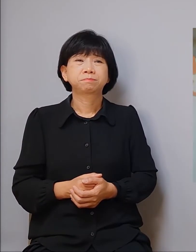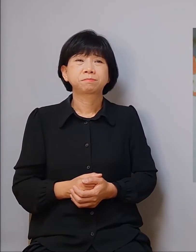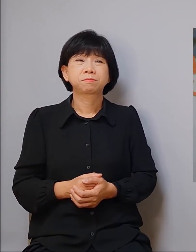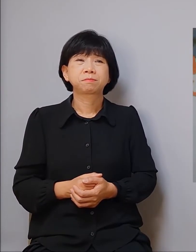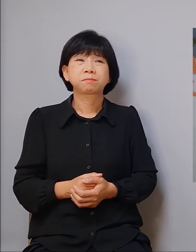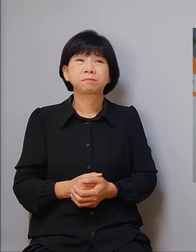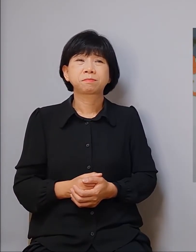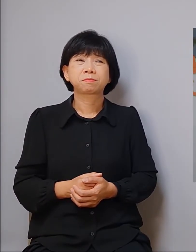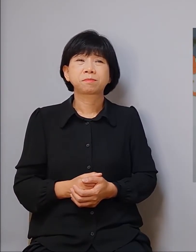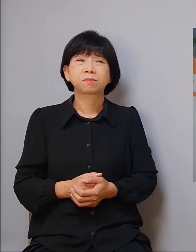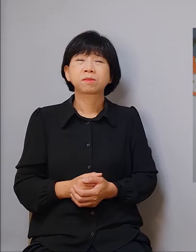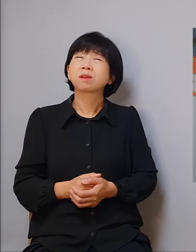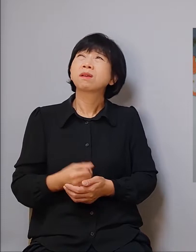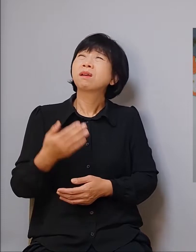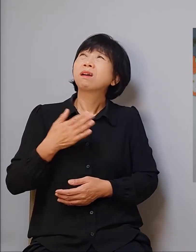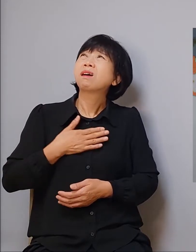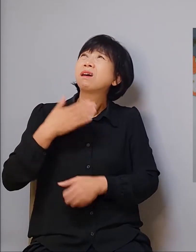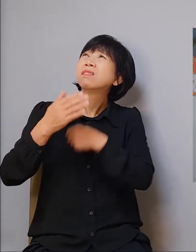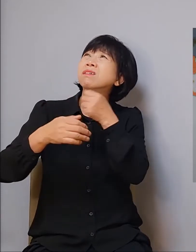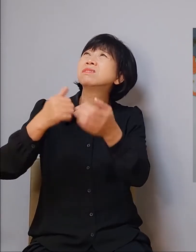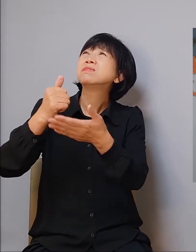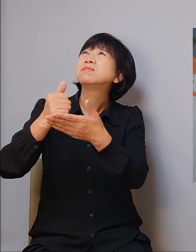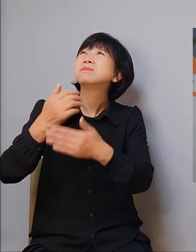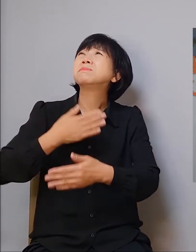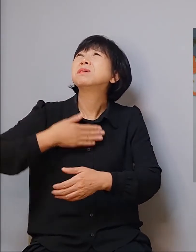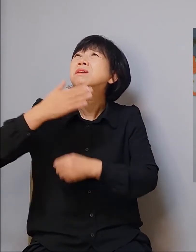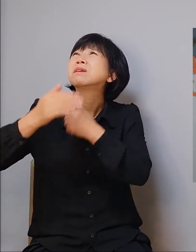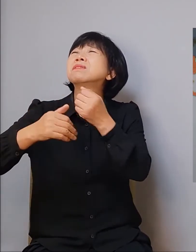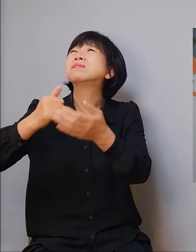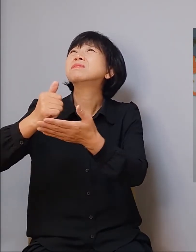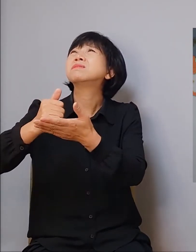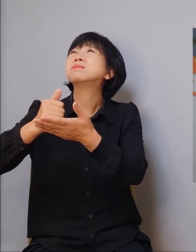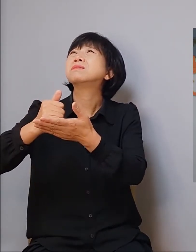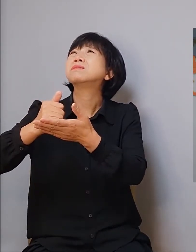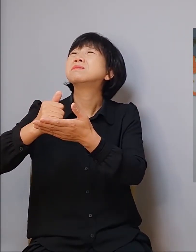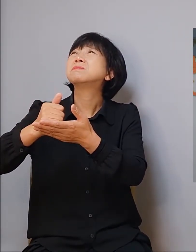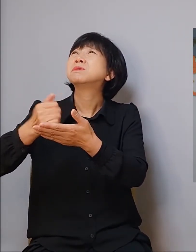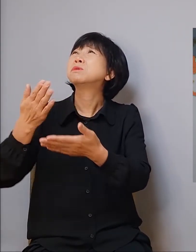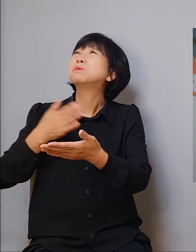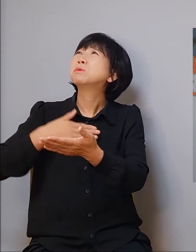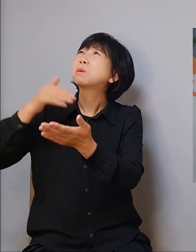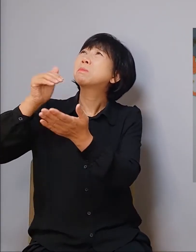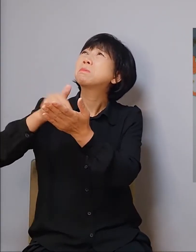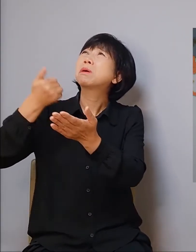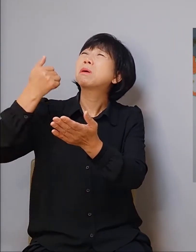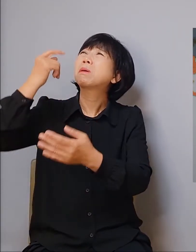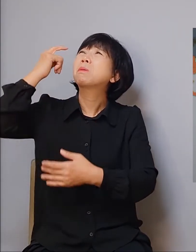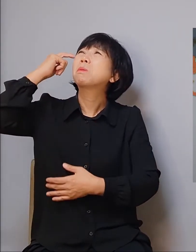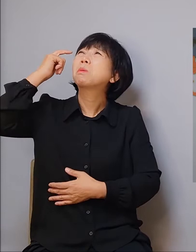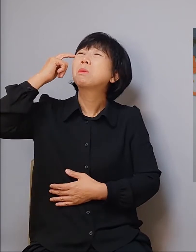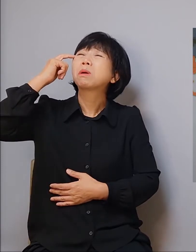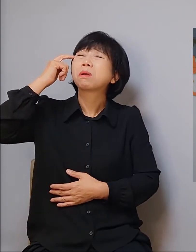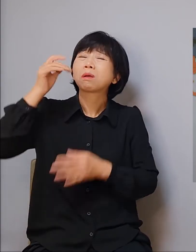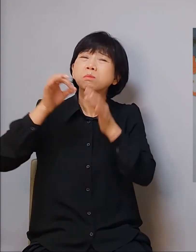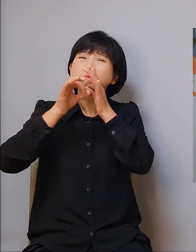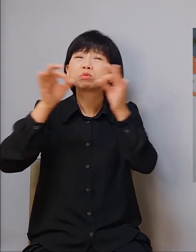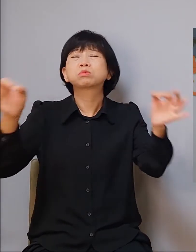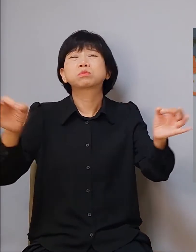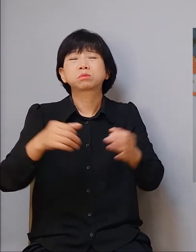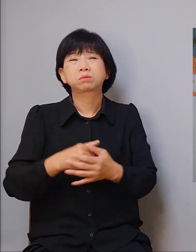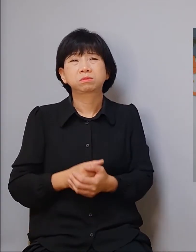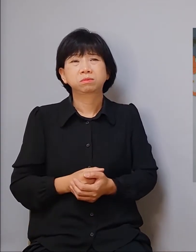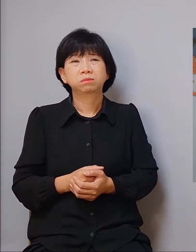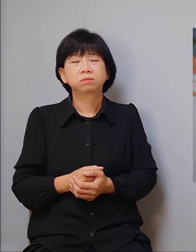엘리 엘리 라마 사박다니, 나의 하나님 나의 하나님 어찌하여 나를